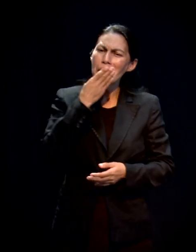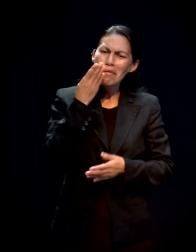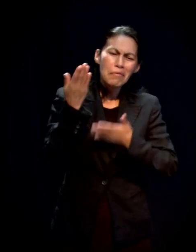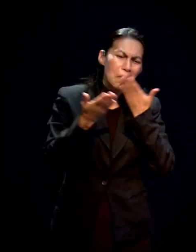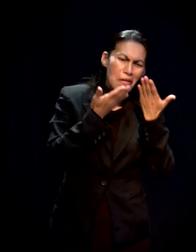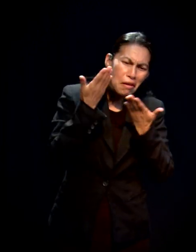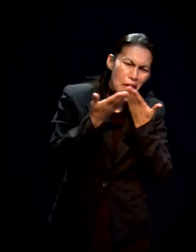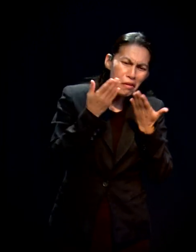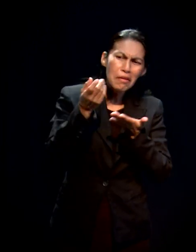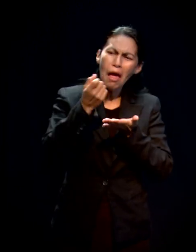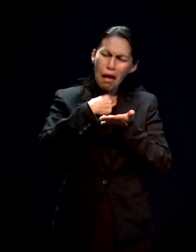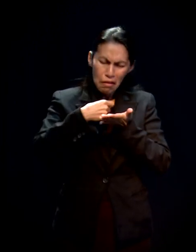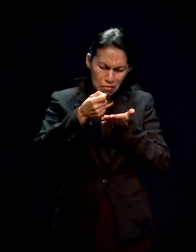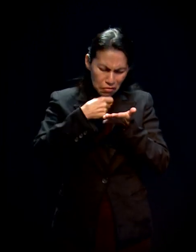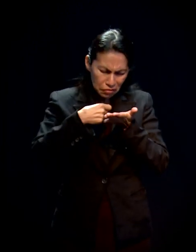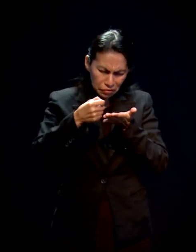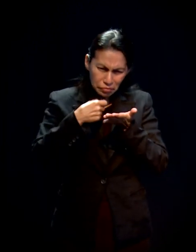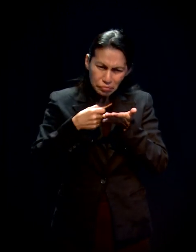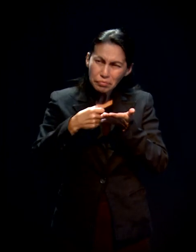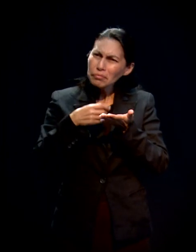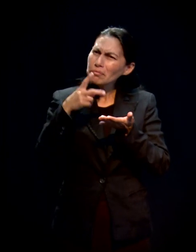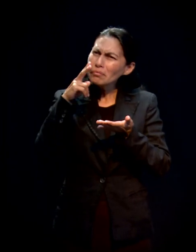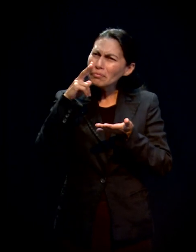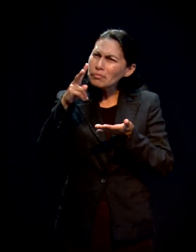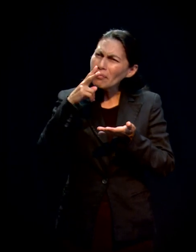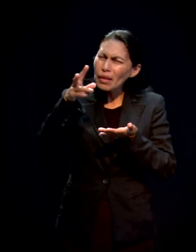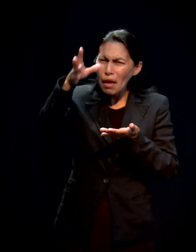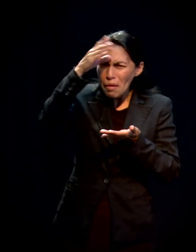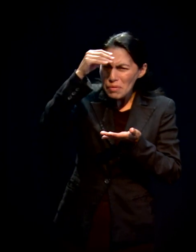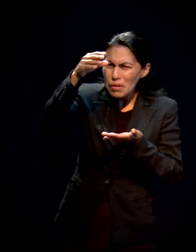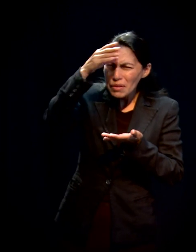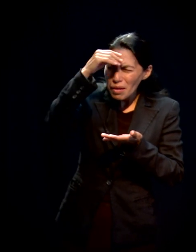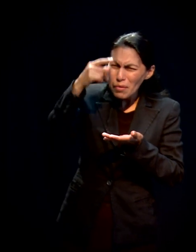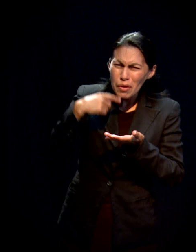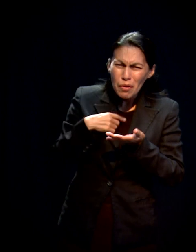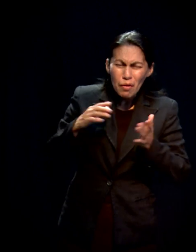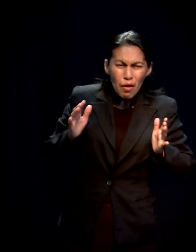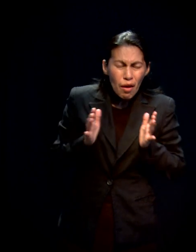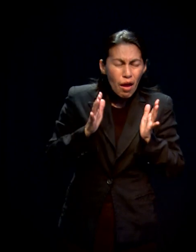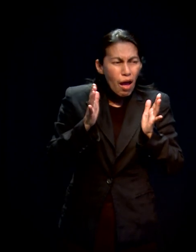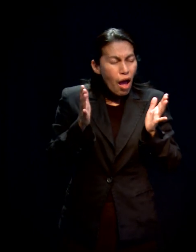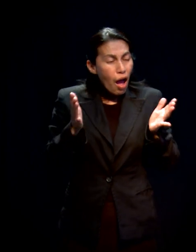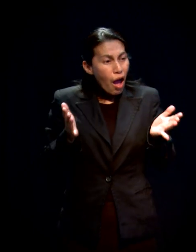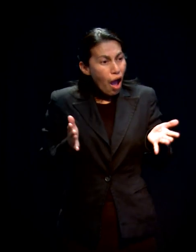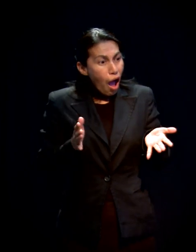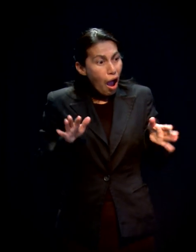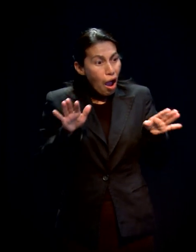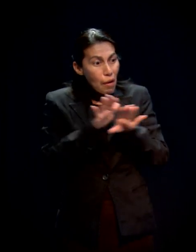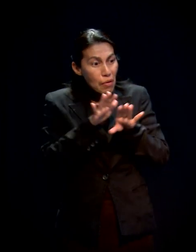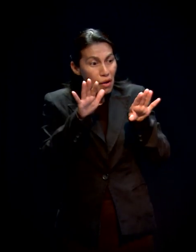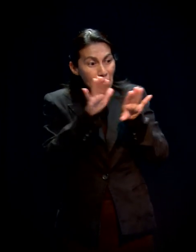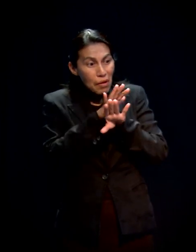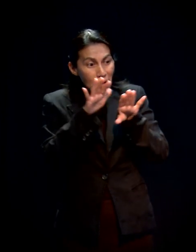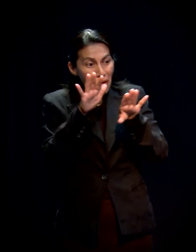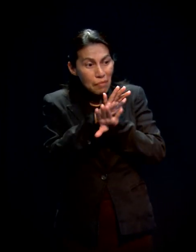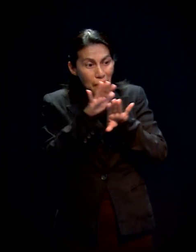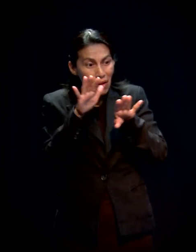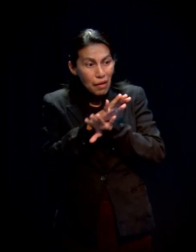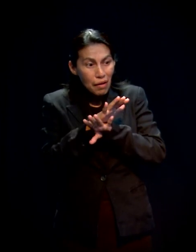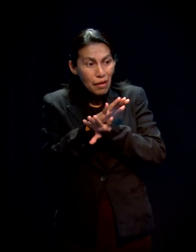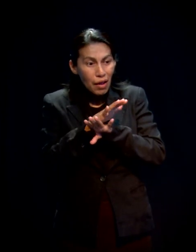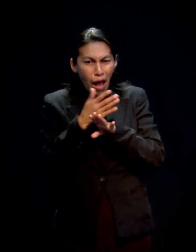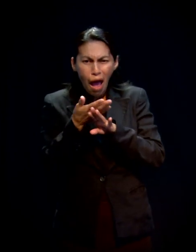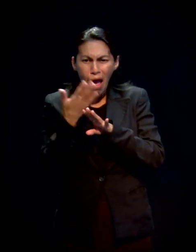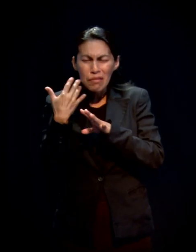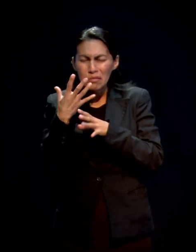iglesia leía la biblia hacía anotaciones y a mí me sorprendía cada vez más como ese hombre iba cambiando como su